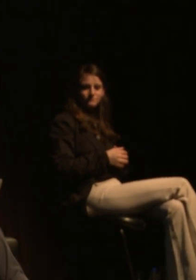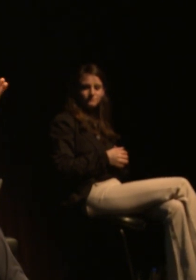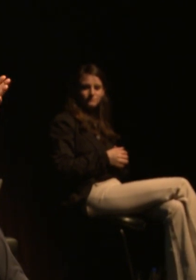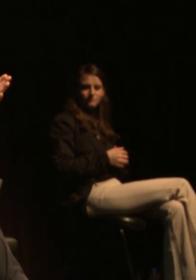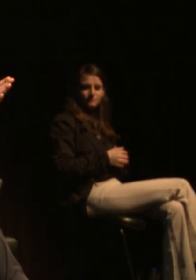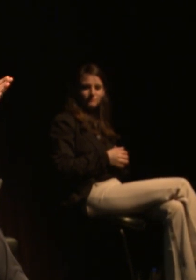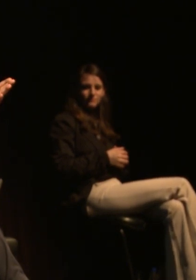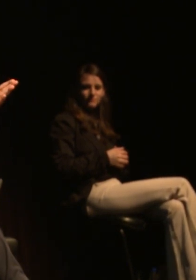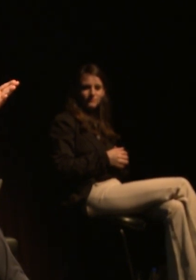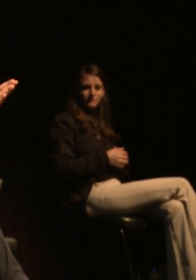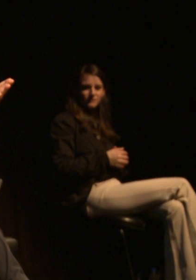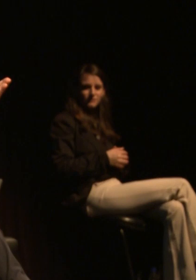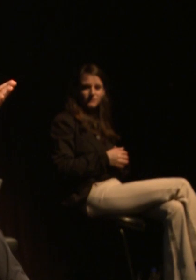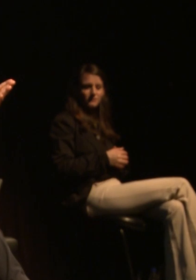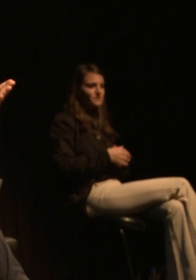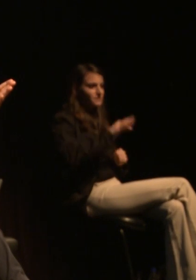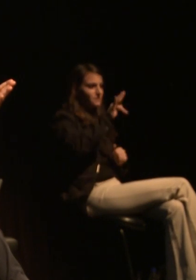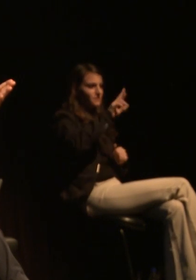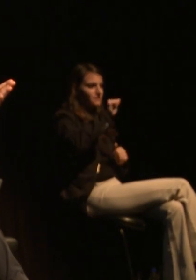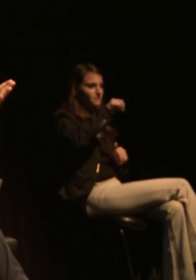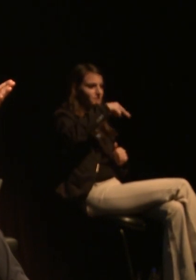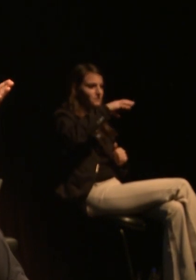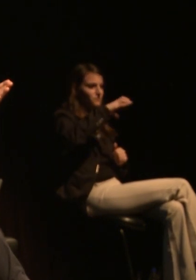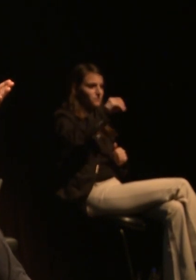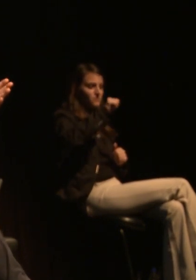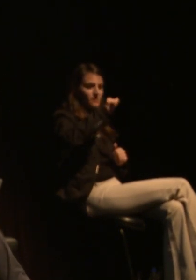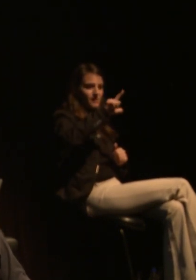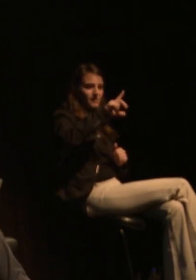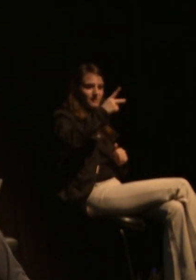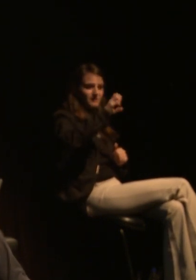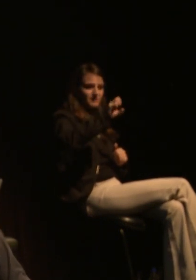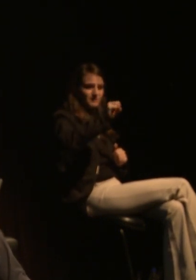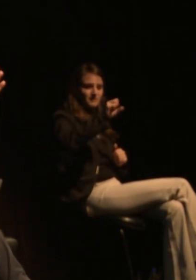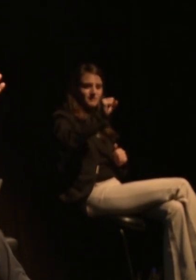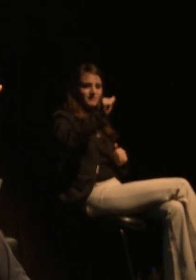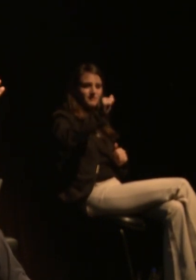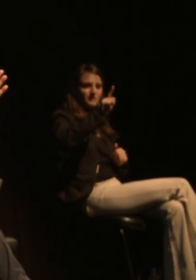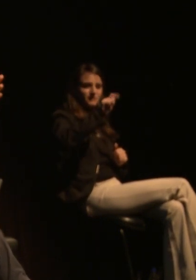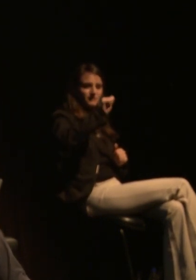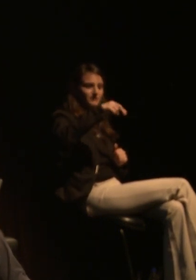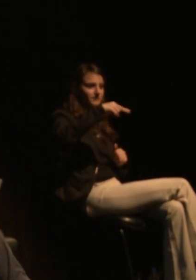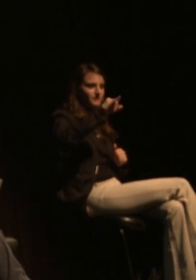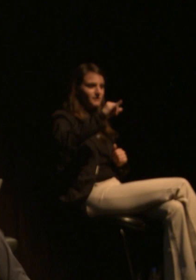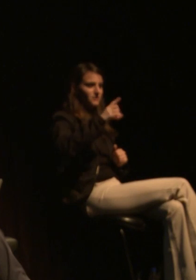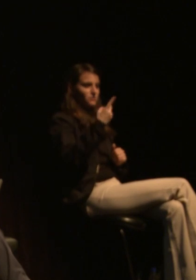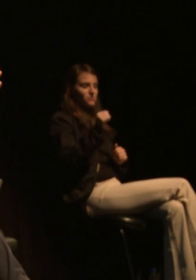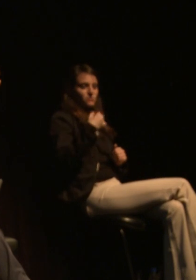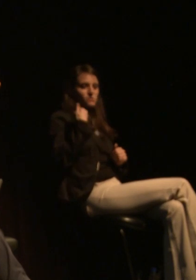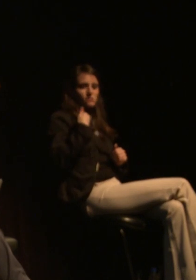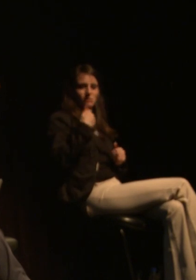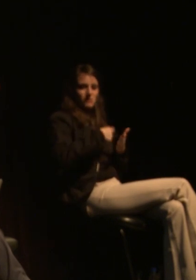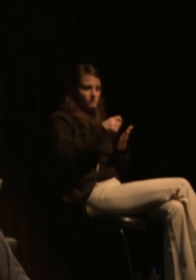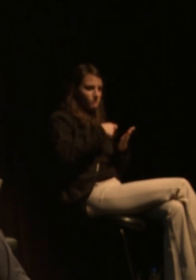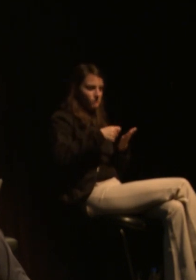tem uma. Você sabe quem eu adorei? Françoise Sagan. Françoise Sagan, que foi um fenômeno, com 18 anos ela escreveu um